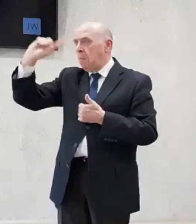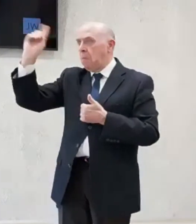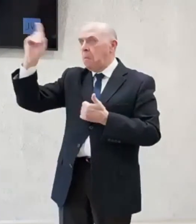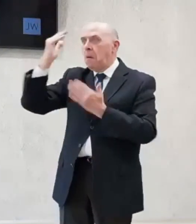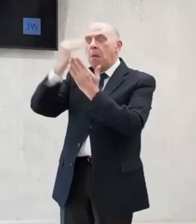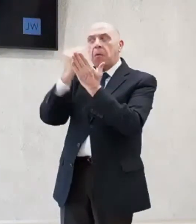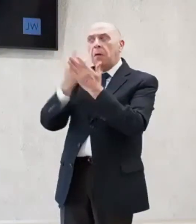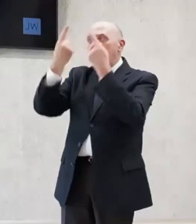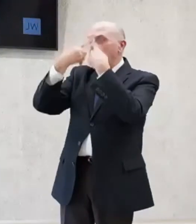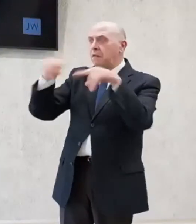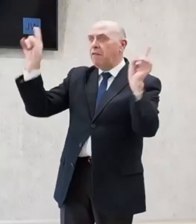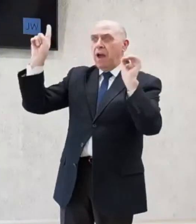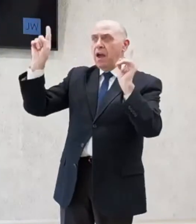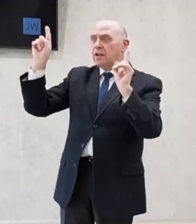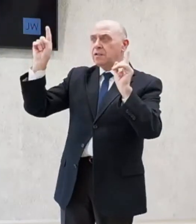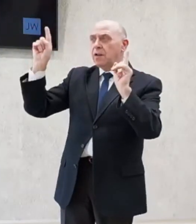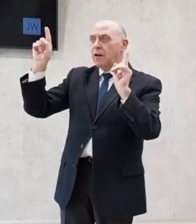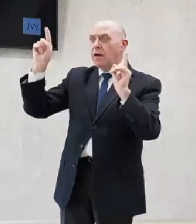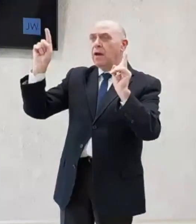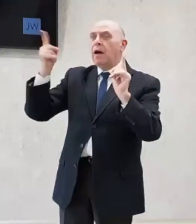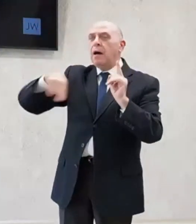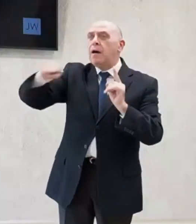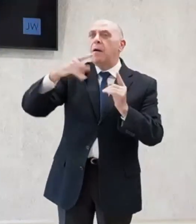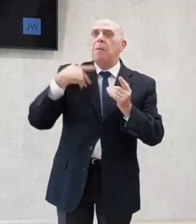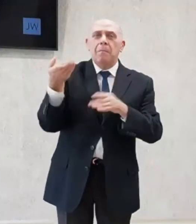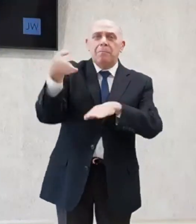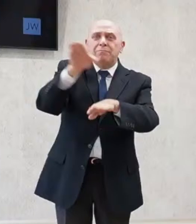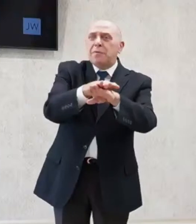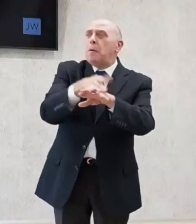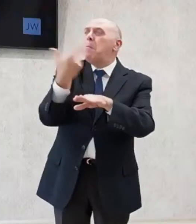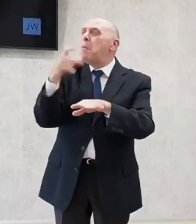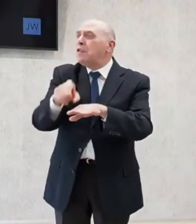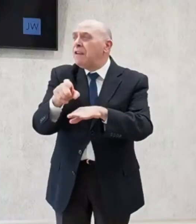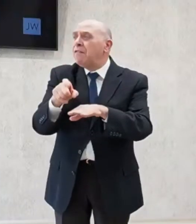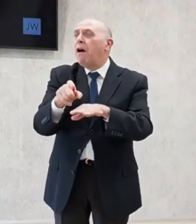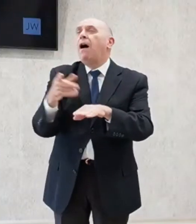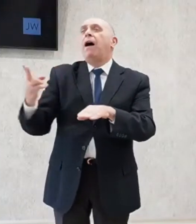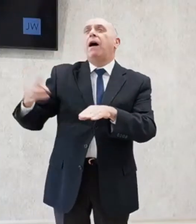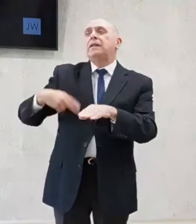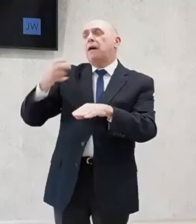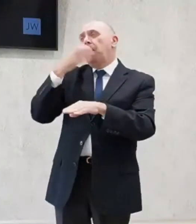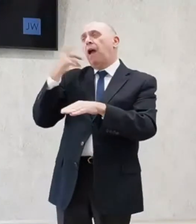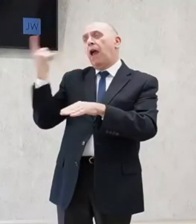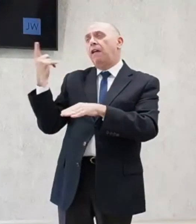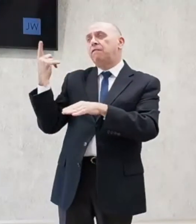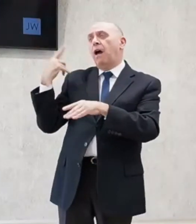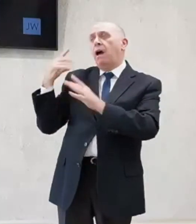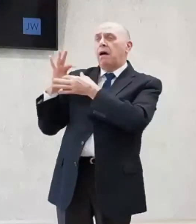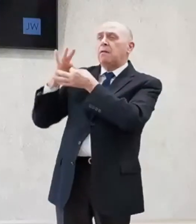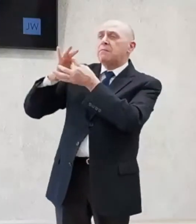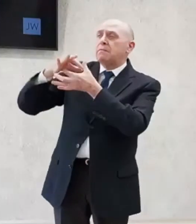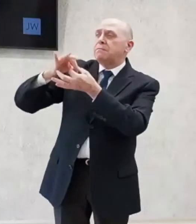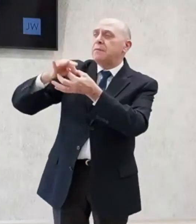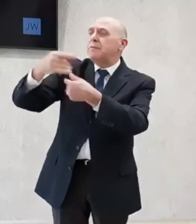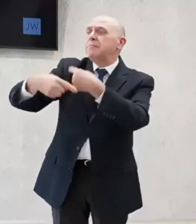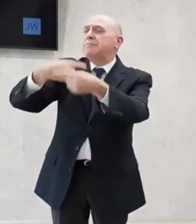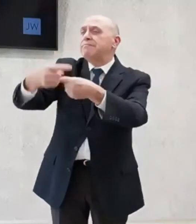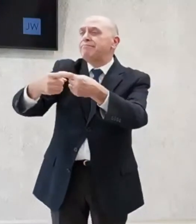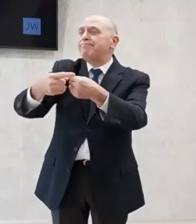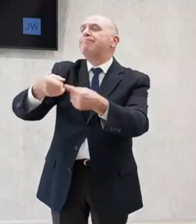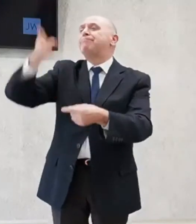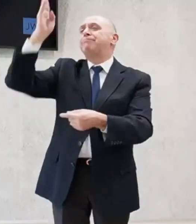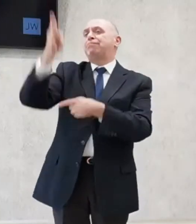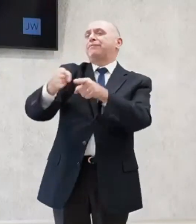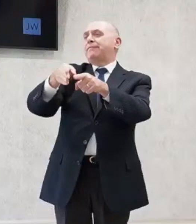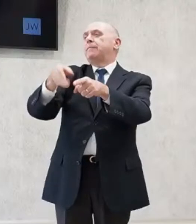che la morte è una conseguenza della disubbidienza di Adamo ed Evo ed Eva nel giardino di Eden e che furono